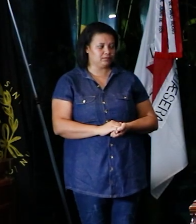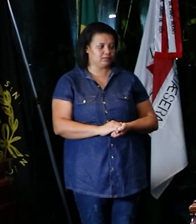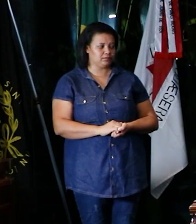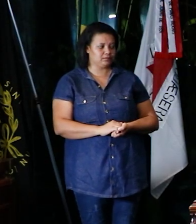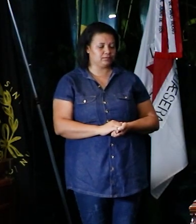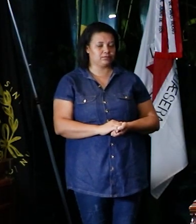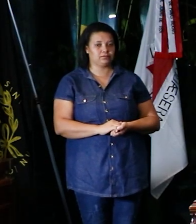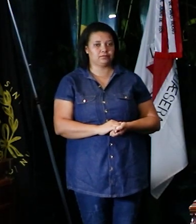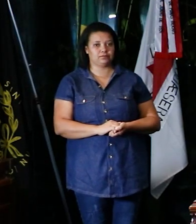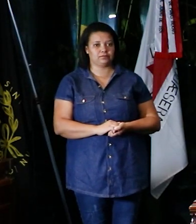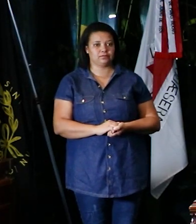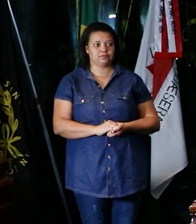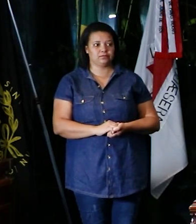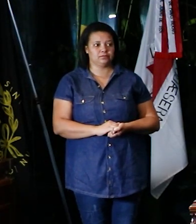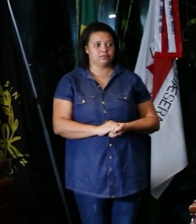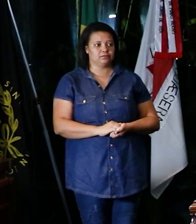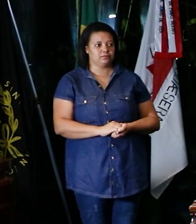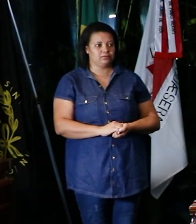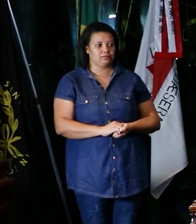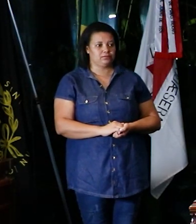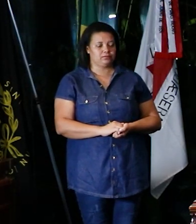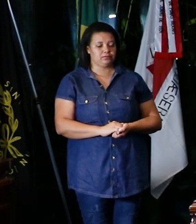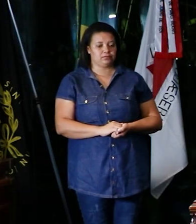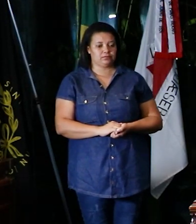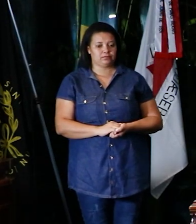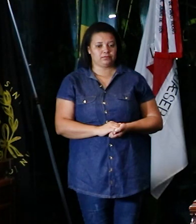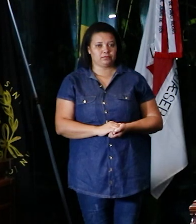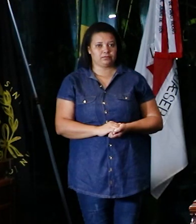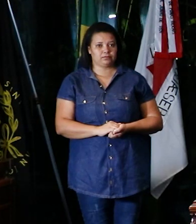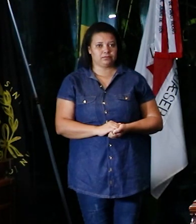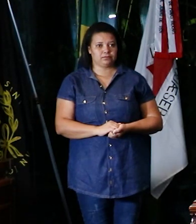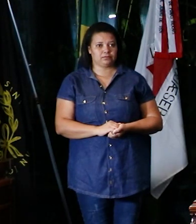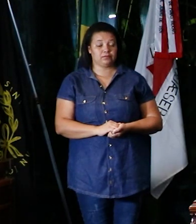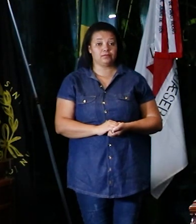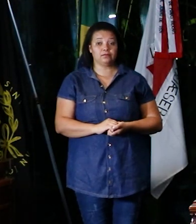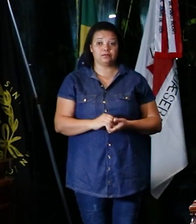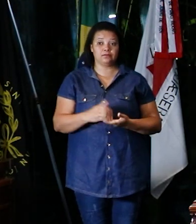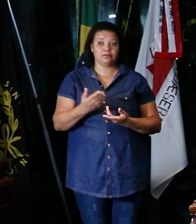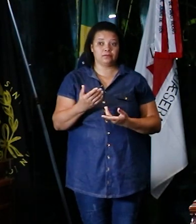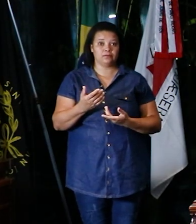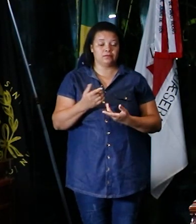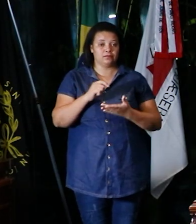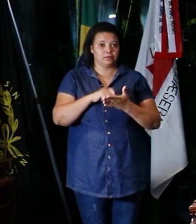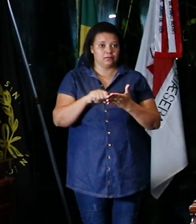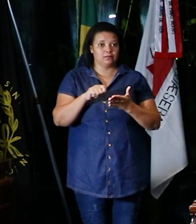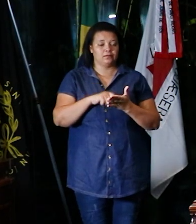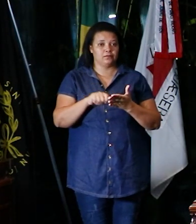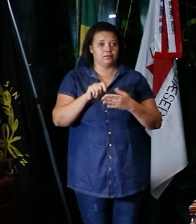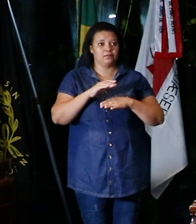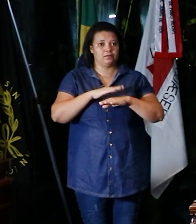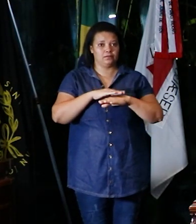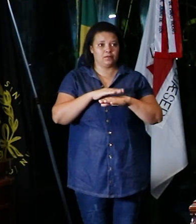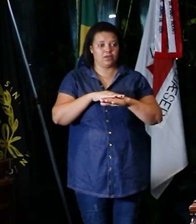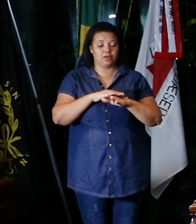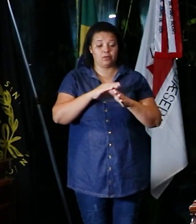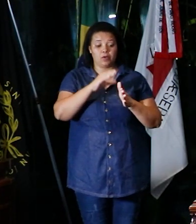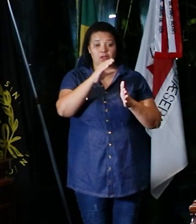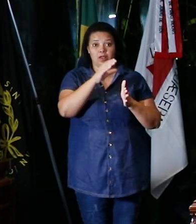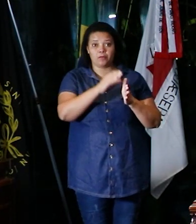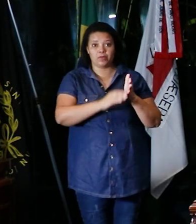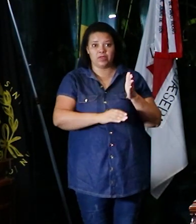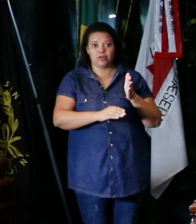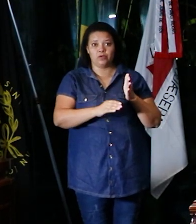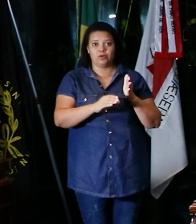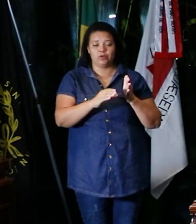faz uma coisa nesse mesmo, sobre esse mesmo tempo, um capítulo do